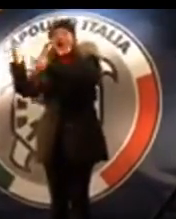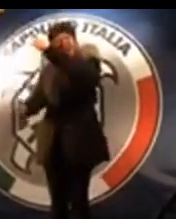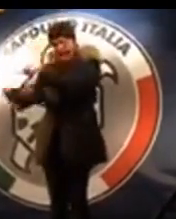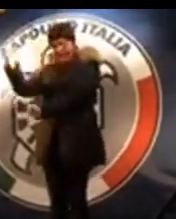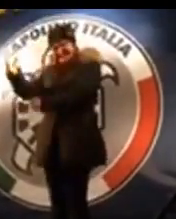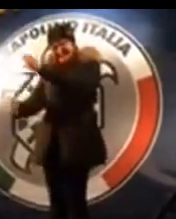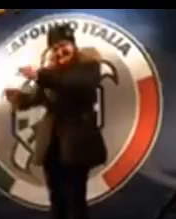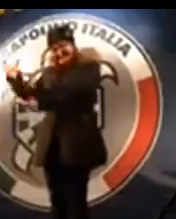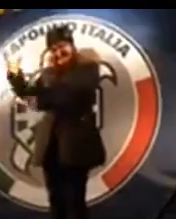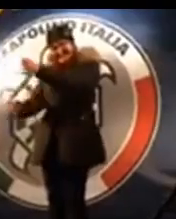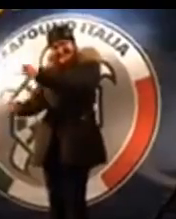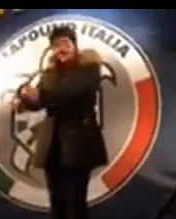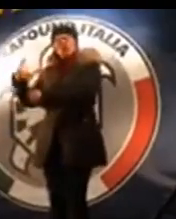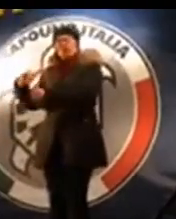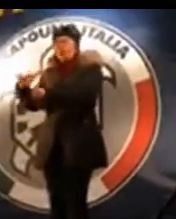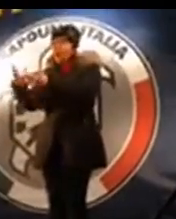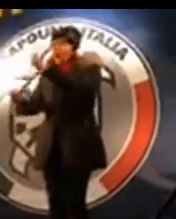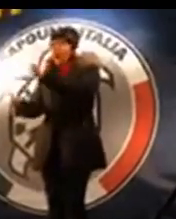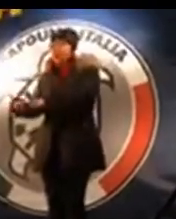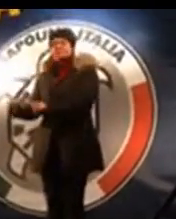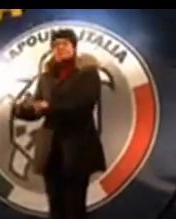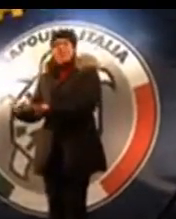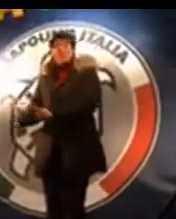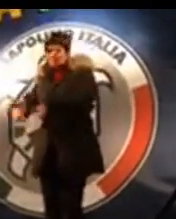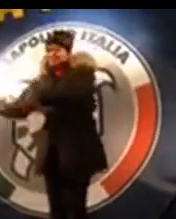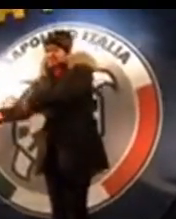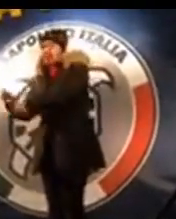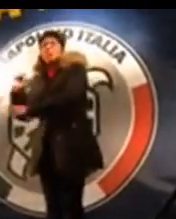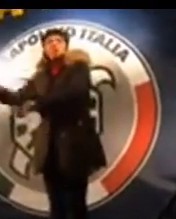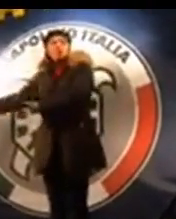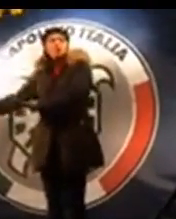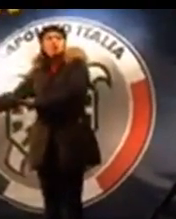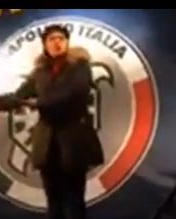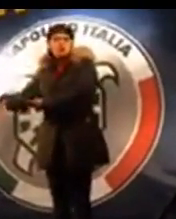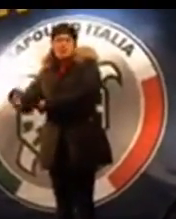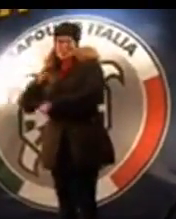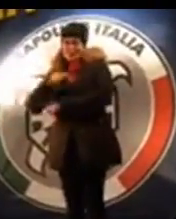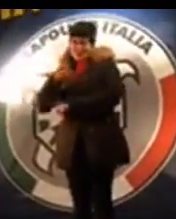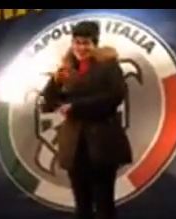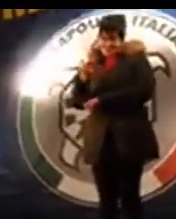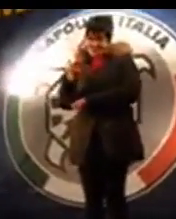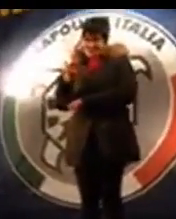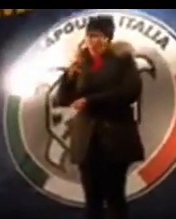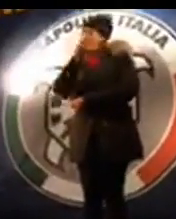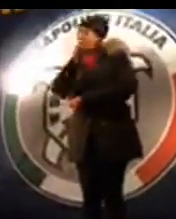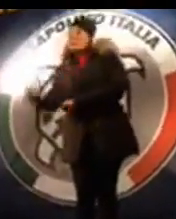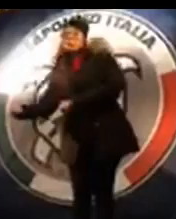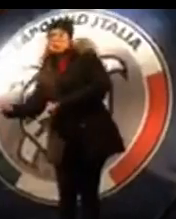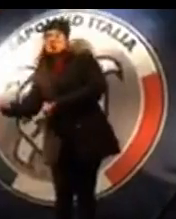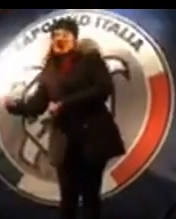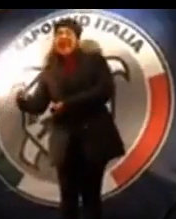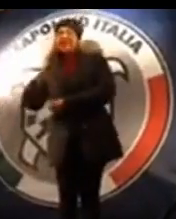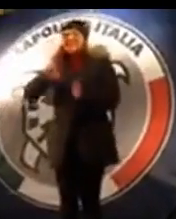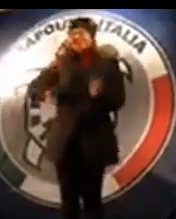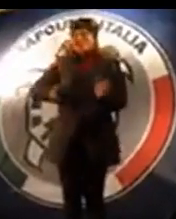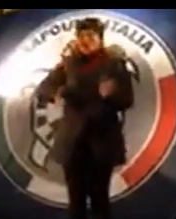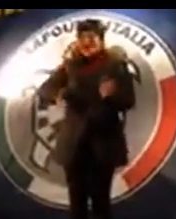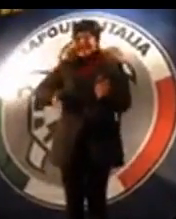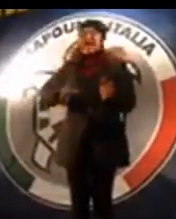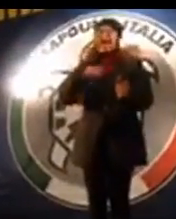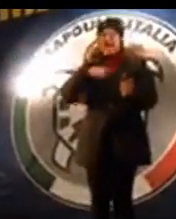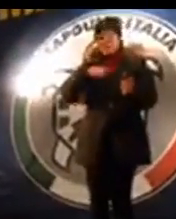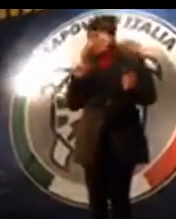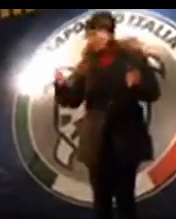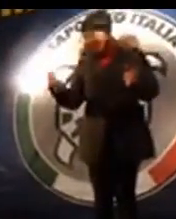latte dentro le fogne, quell'organizzazione che sta pagando in Sicilia e in Puglia i nostri agricoltori per non coltivare la